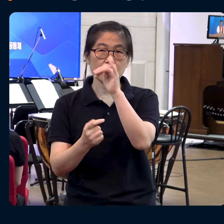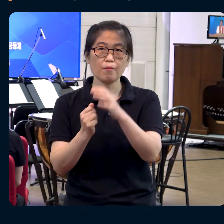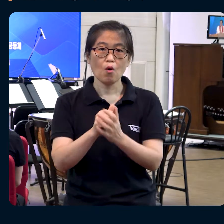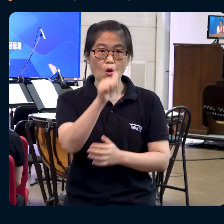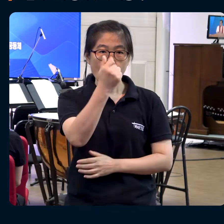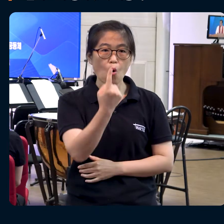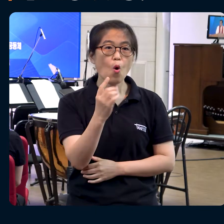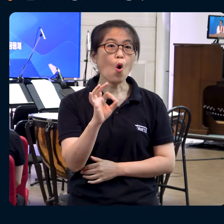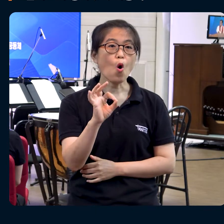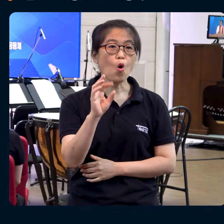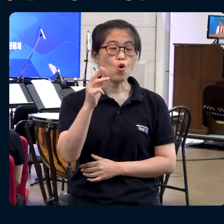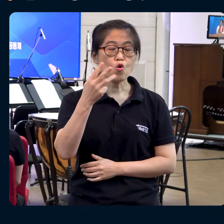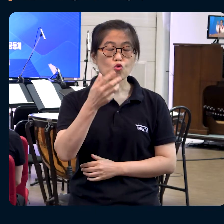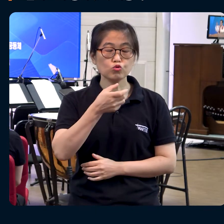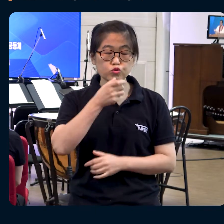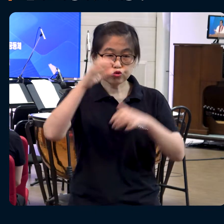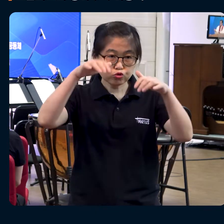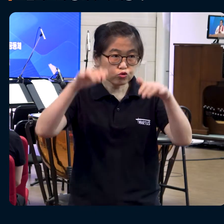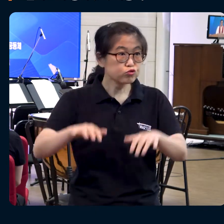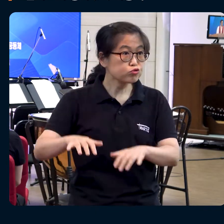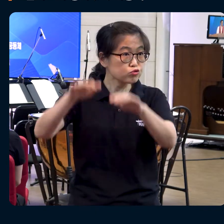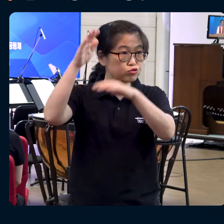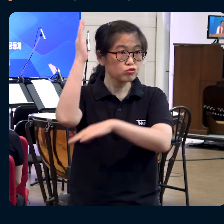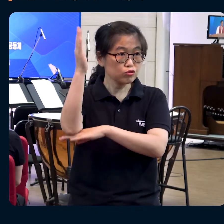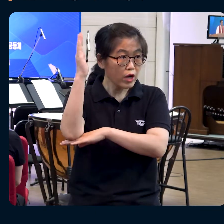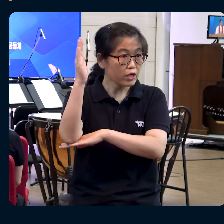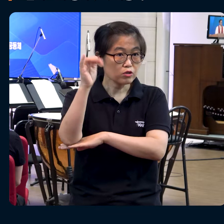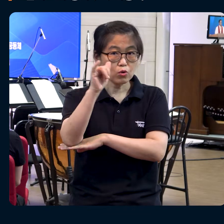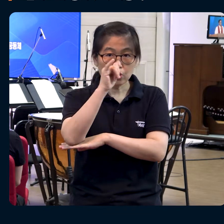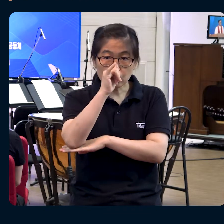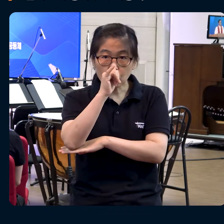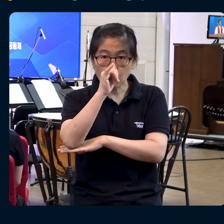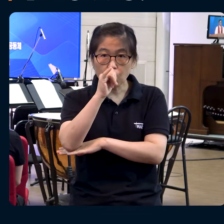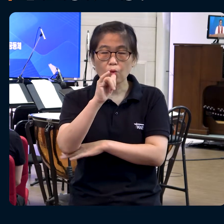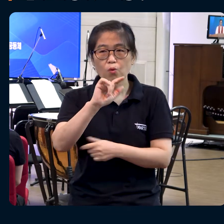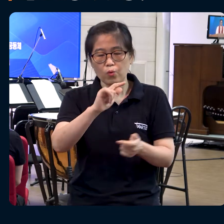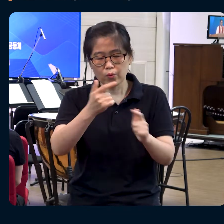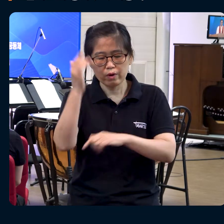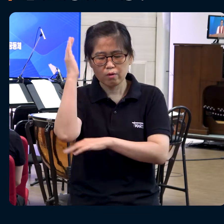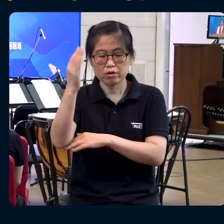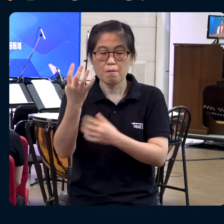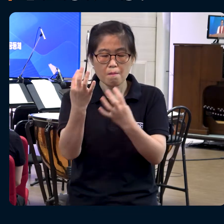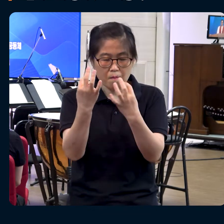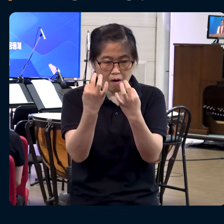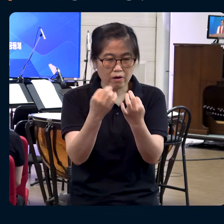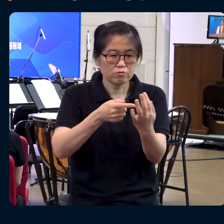이야기, 우리가 얘기했던 아브라함의 이야기, 모든 것들이 다 실제로 있었던 역사 이야기인 거예요.